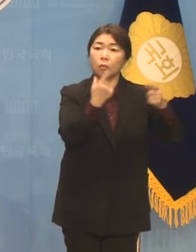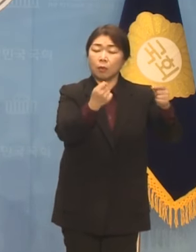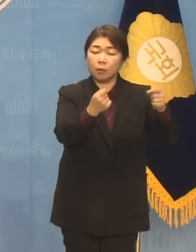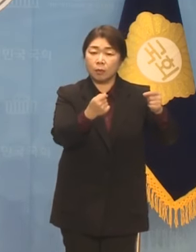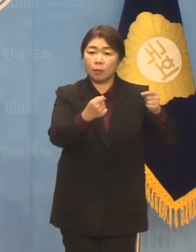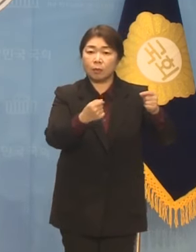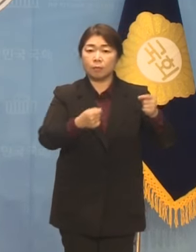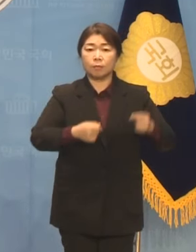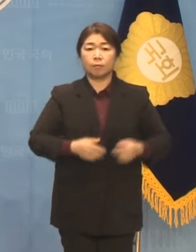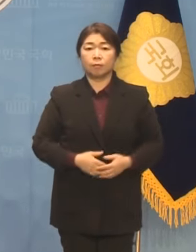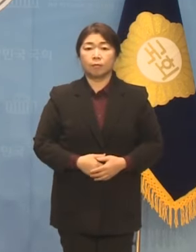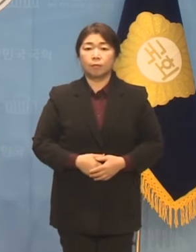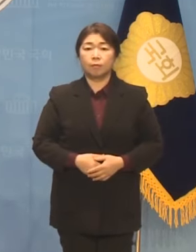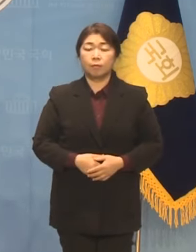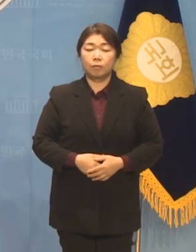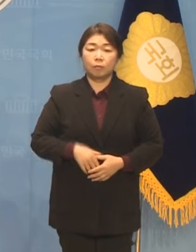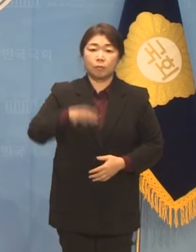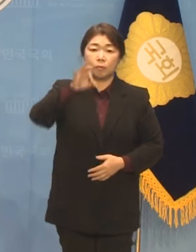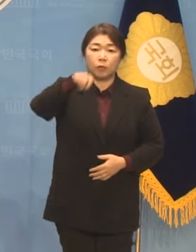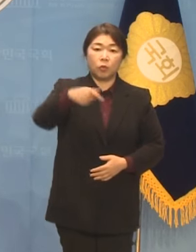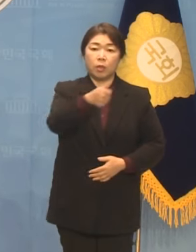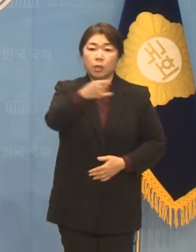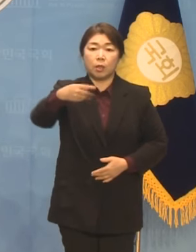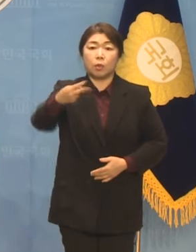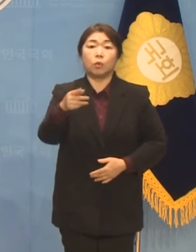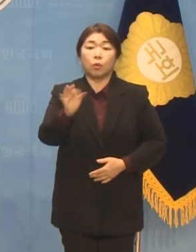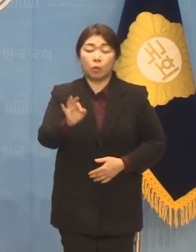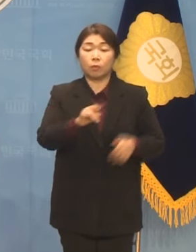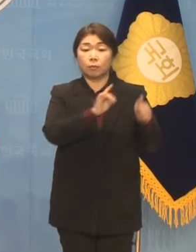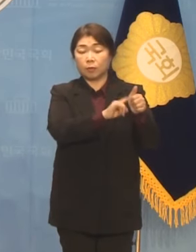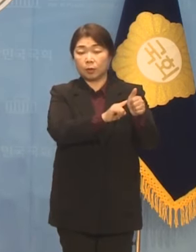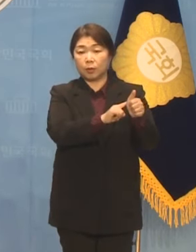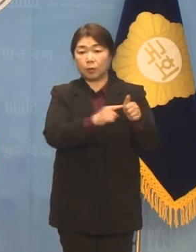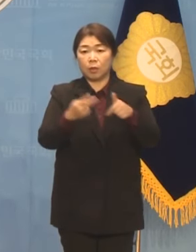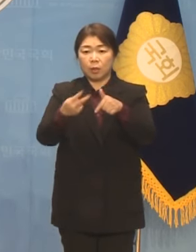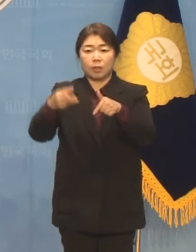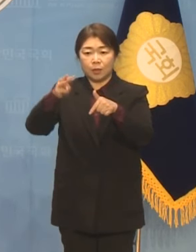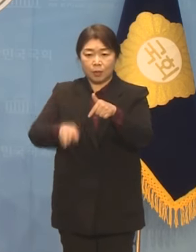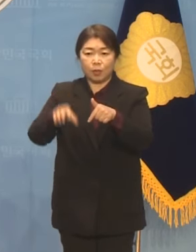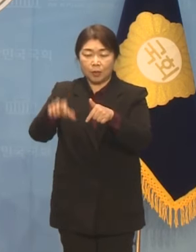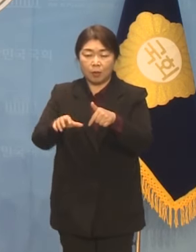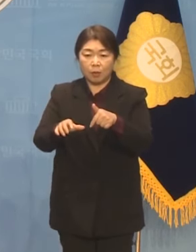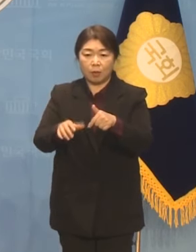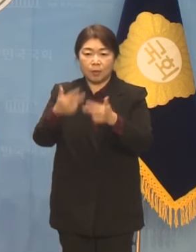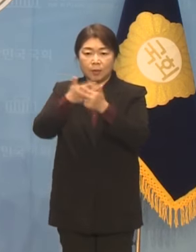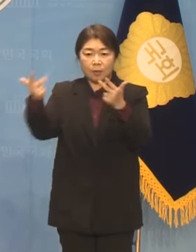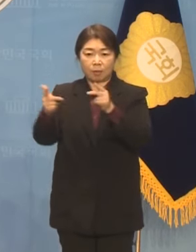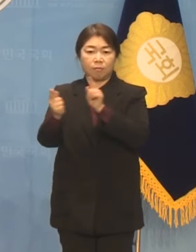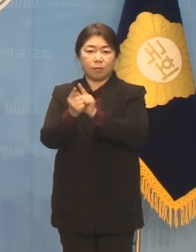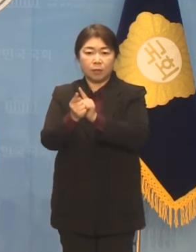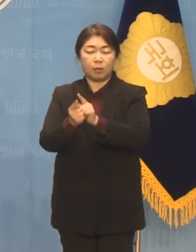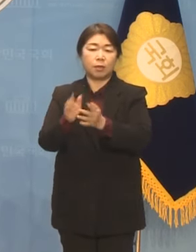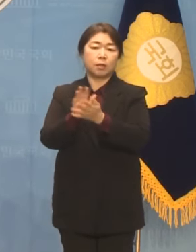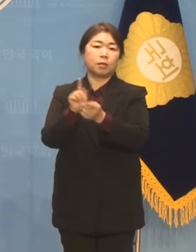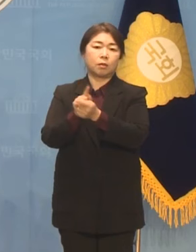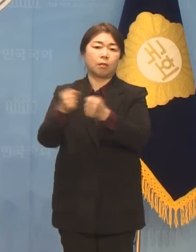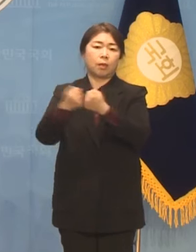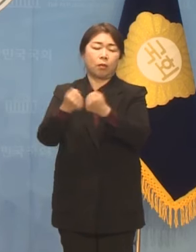사람들입니다. 원희룡 전 장관에겐 인천에서 이재명 대표를 상대로 싸우라는 듯